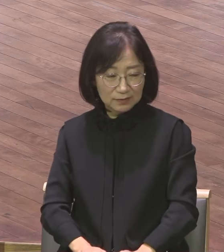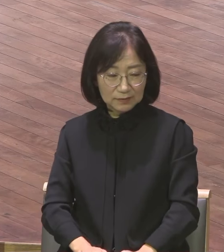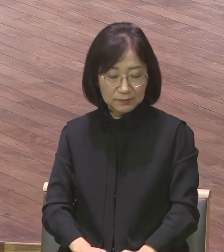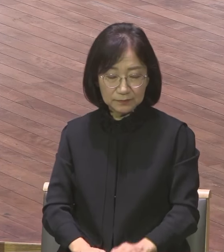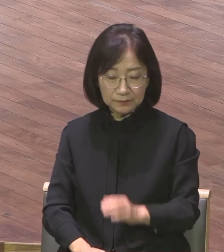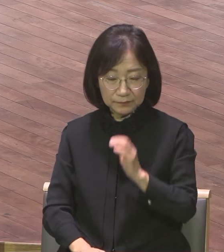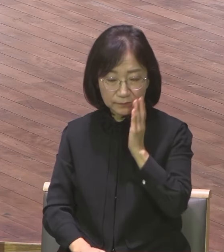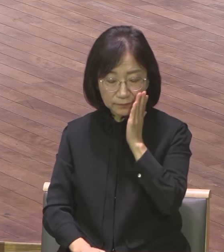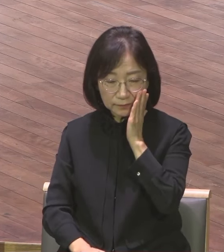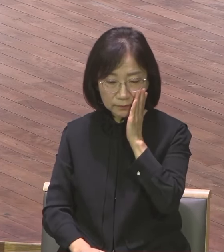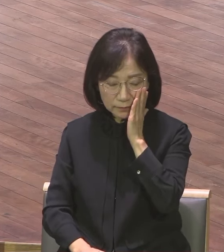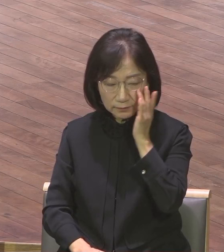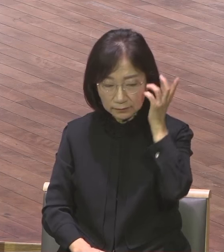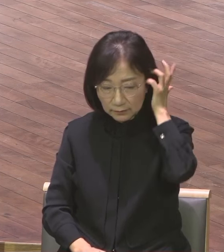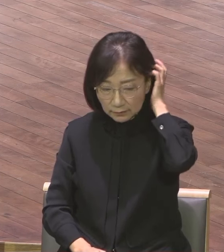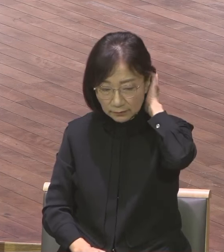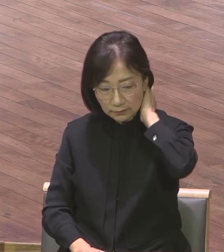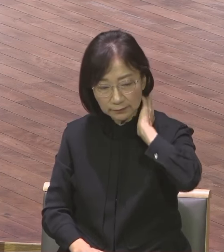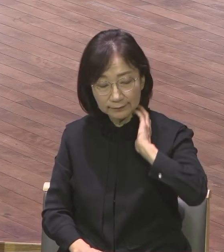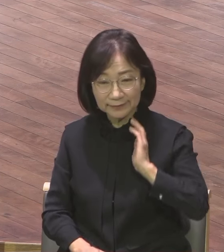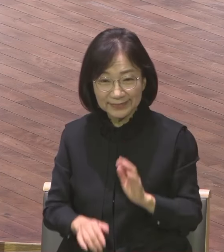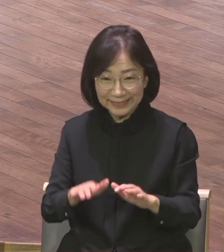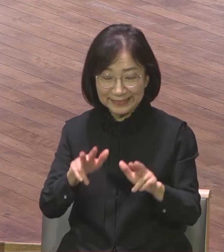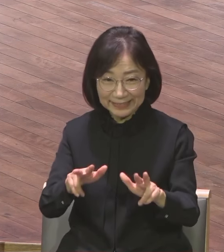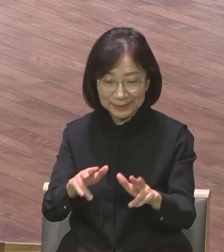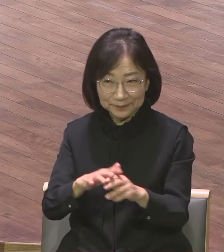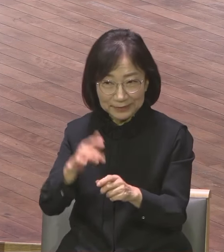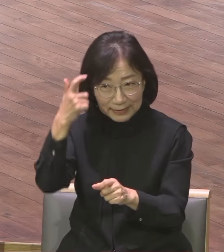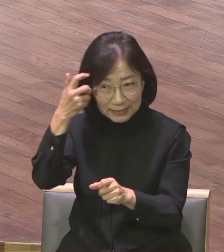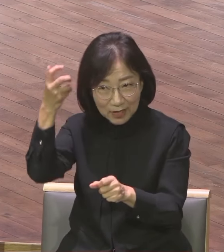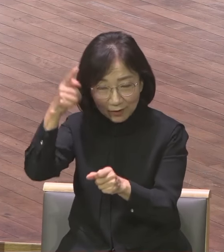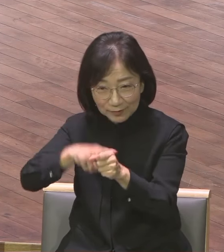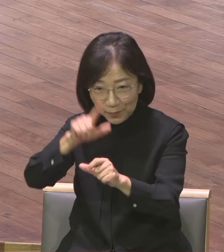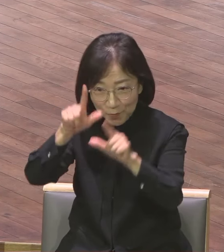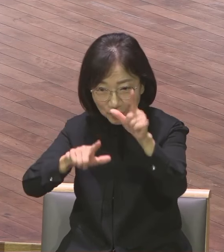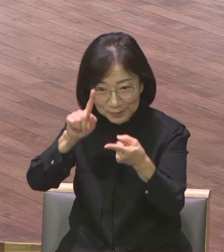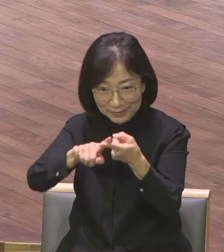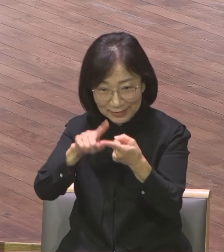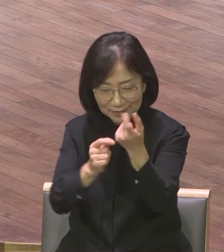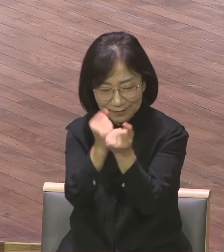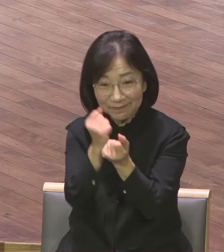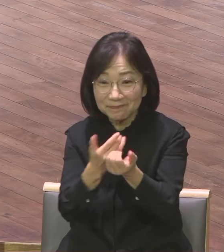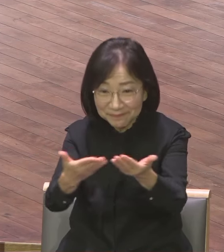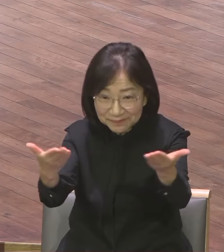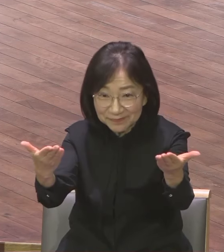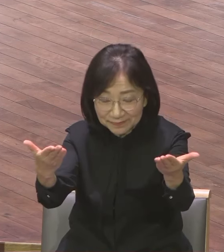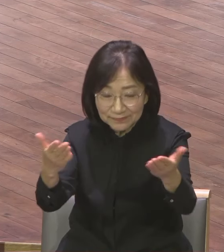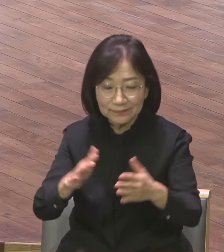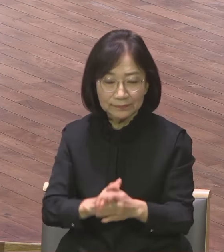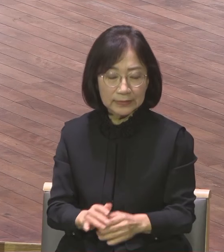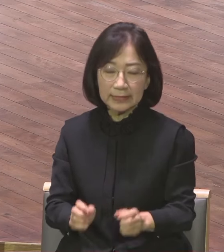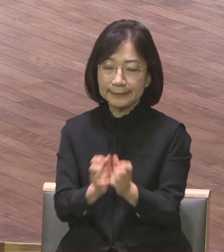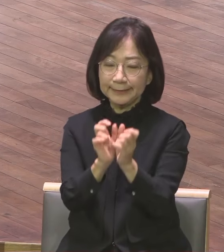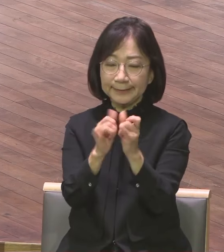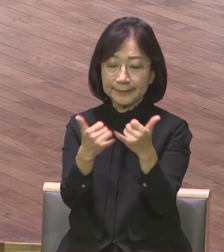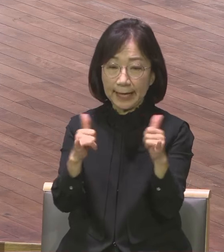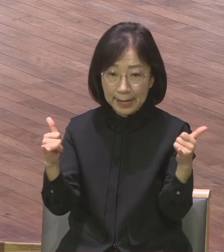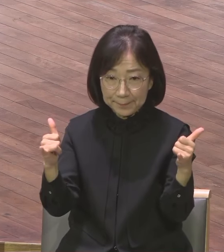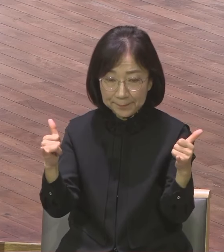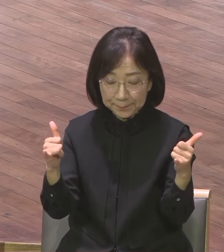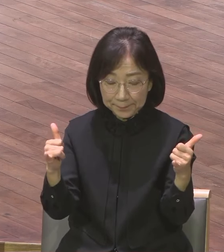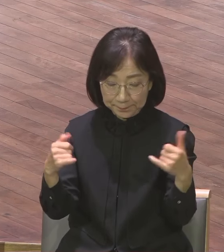자, 우리에게 영적 실체에 대해서 지금 잘 밝혀주고 있는 말씀인데, 인간은 육신과